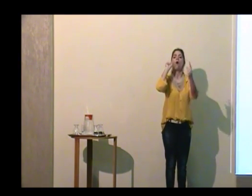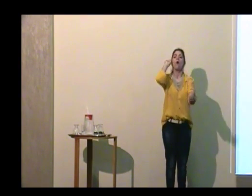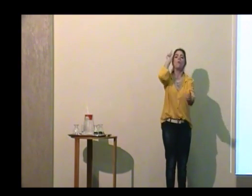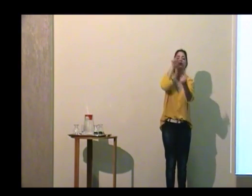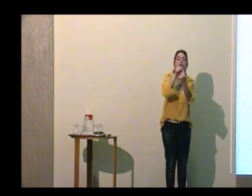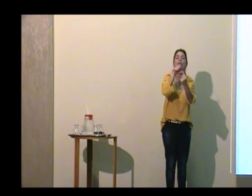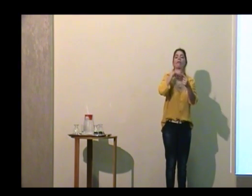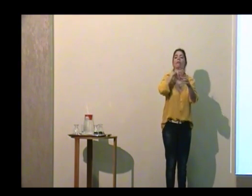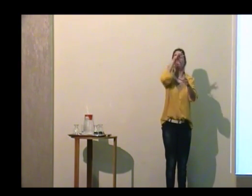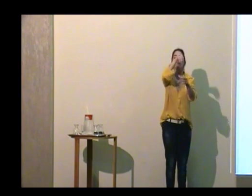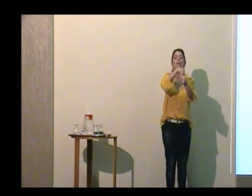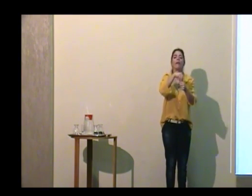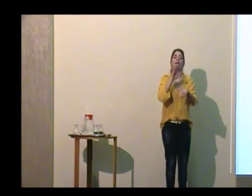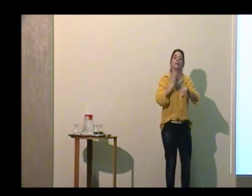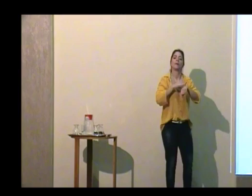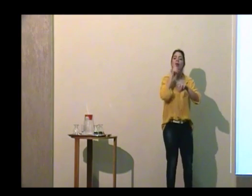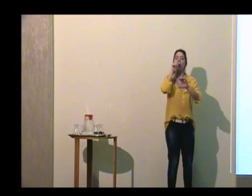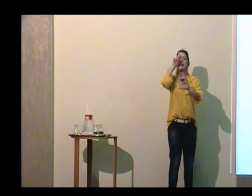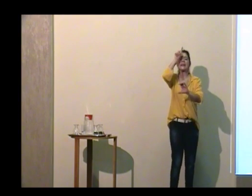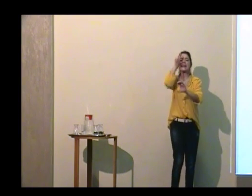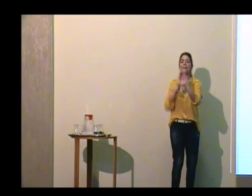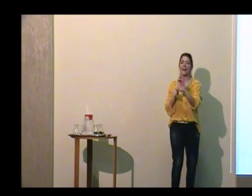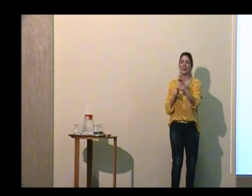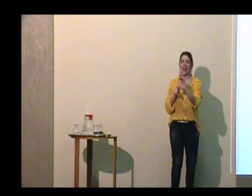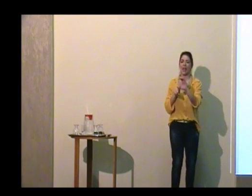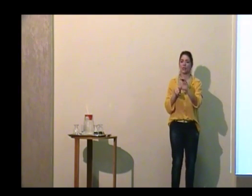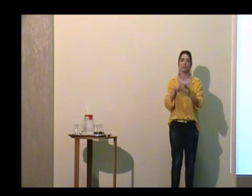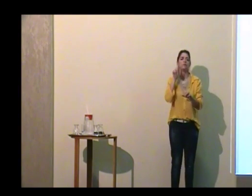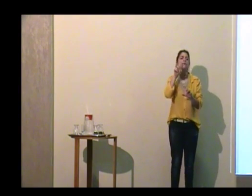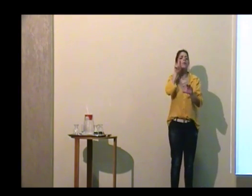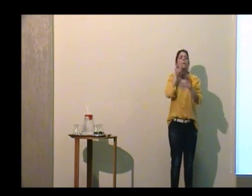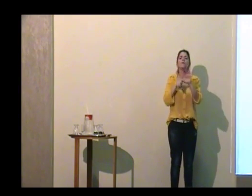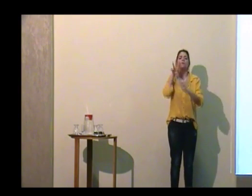Tipo 1, diabetes,